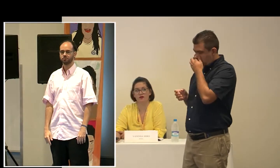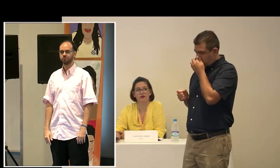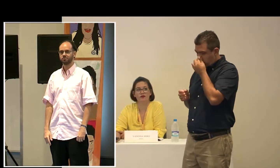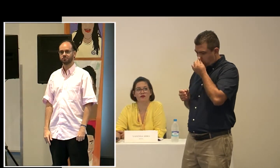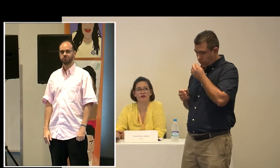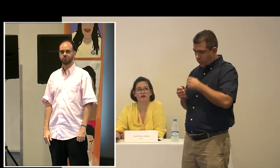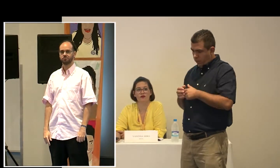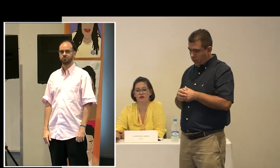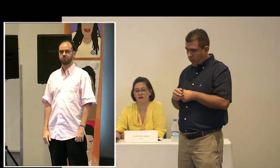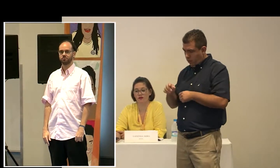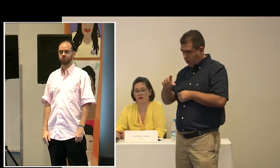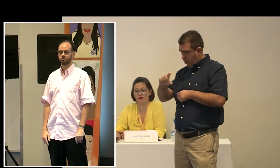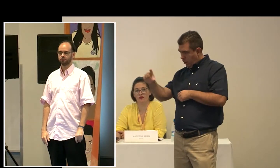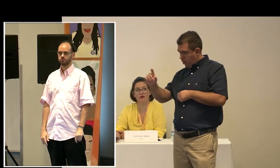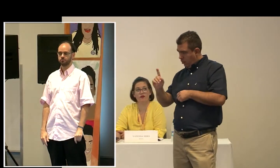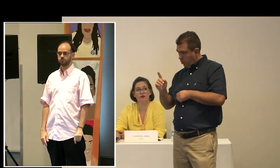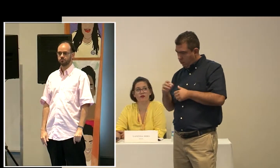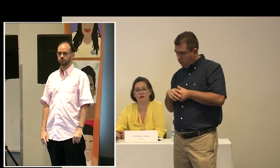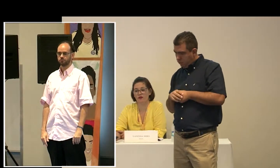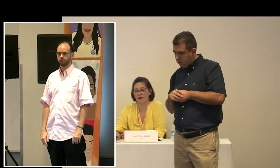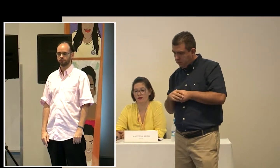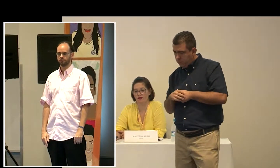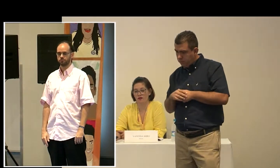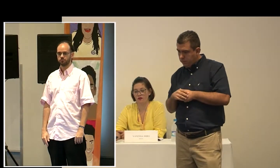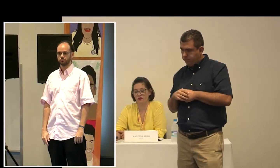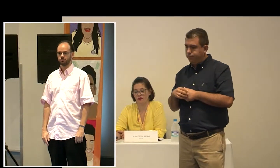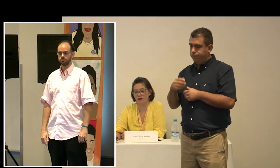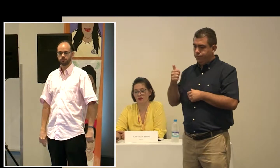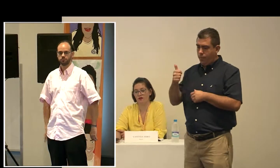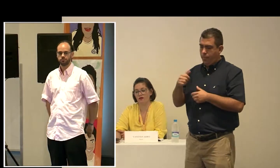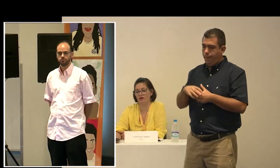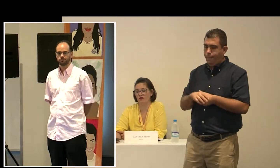continuar progredindo para a evolução do Brasil.